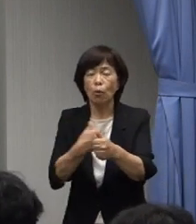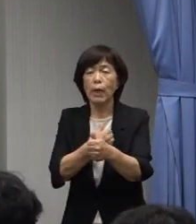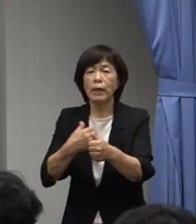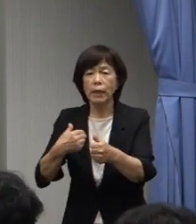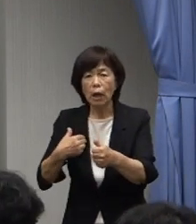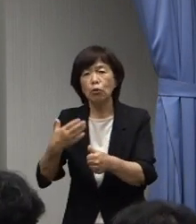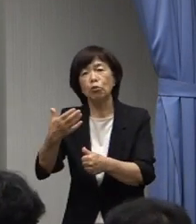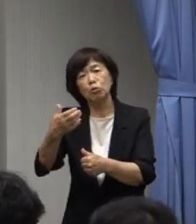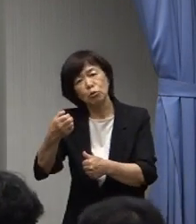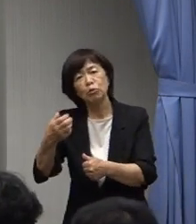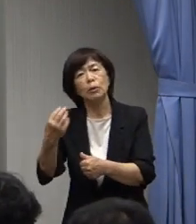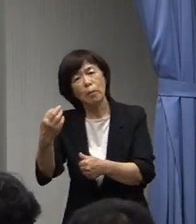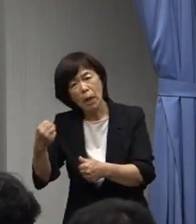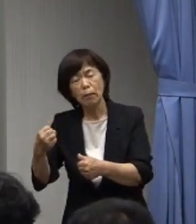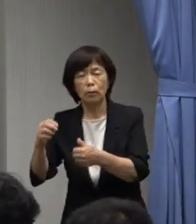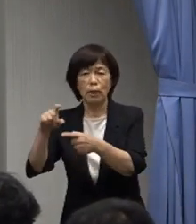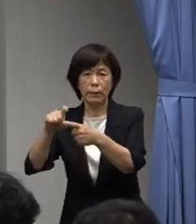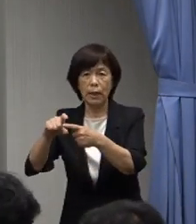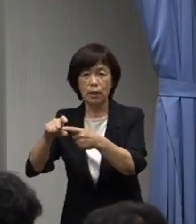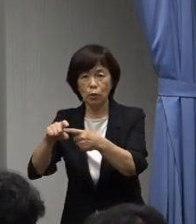答です。